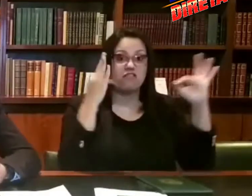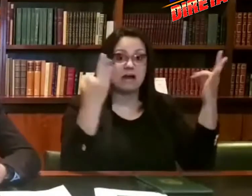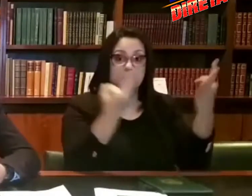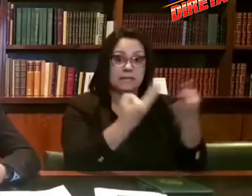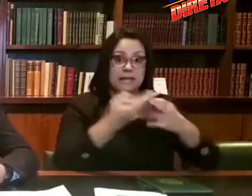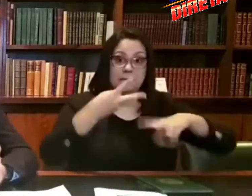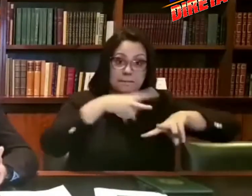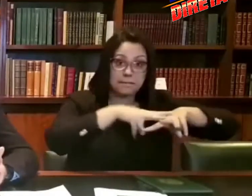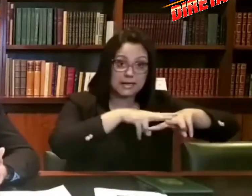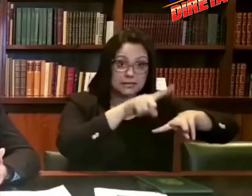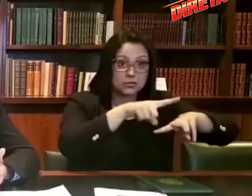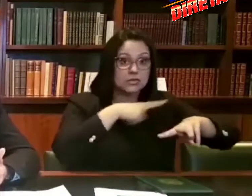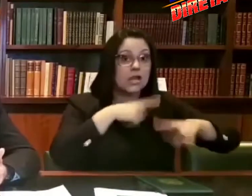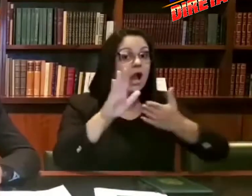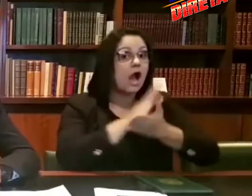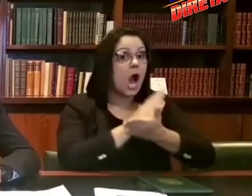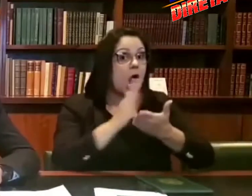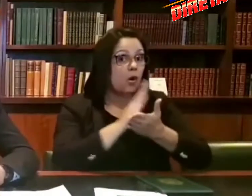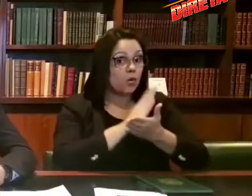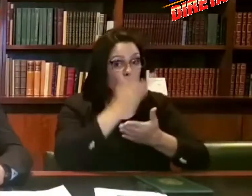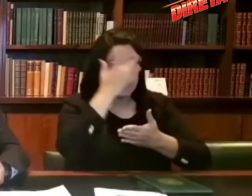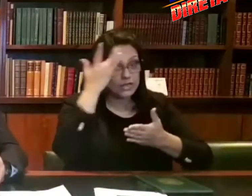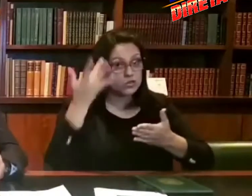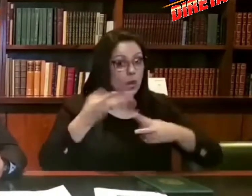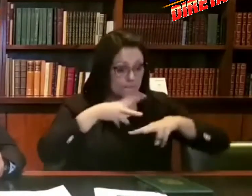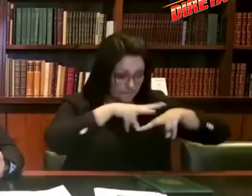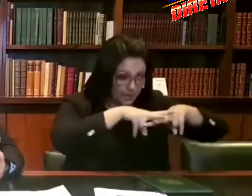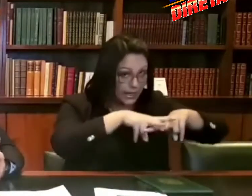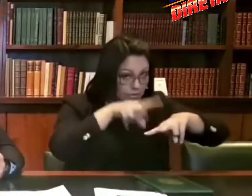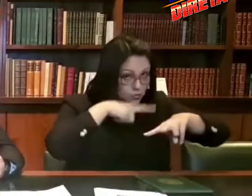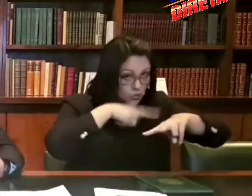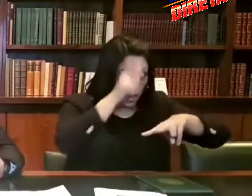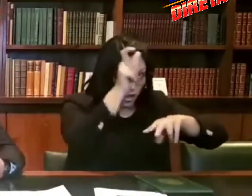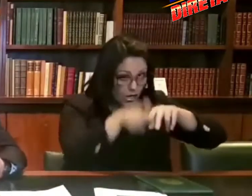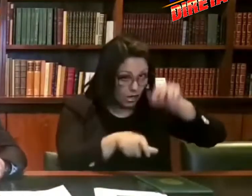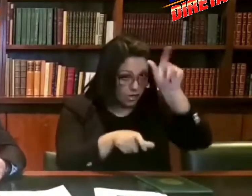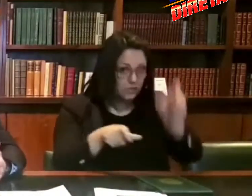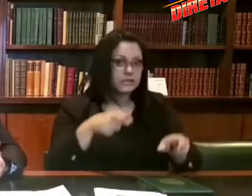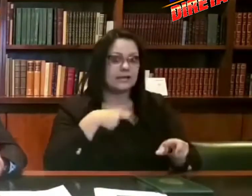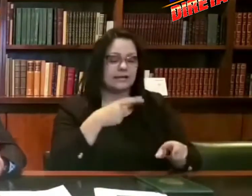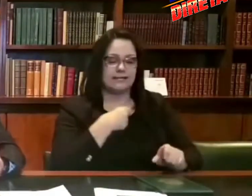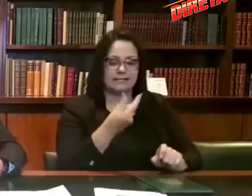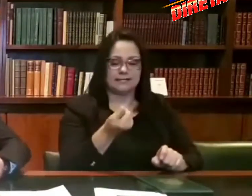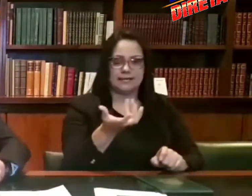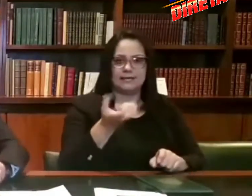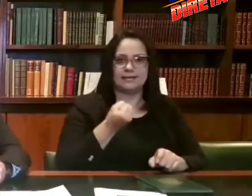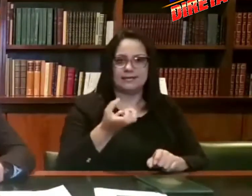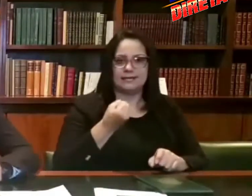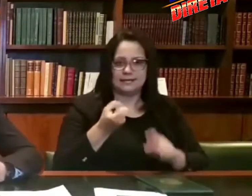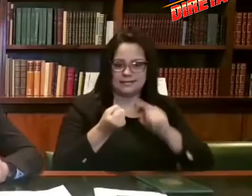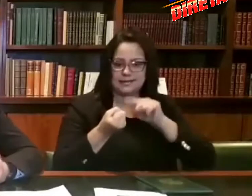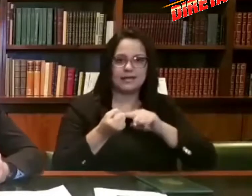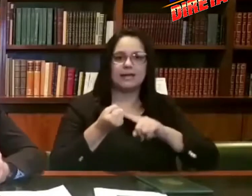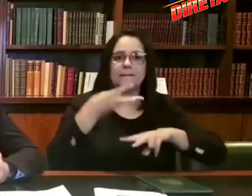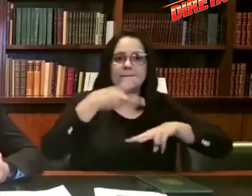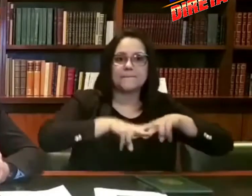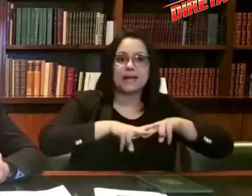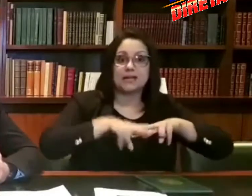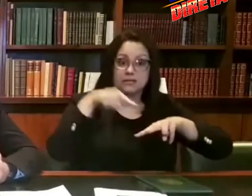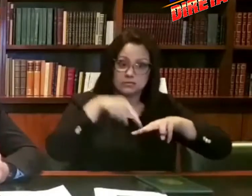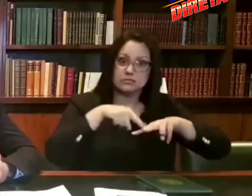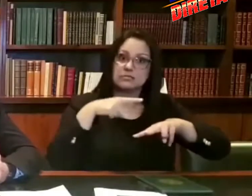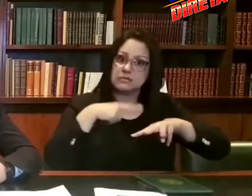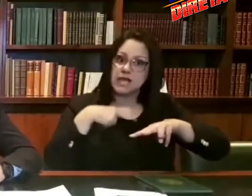presos. Só que tem muito presidiário que recebe o seguro reclusão, ou melhor, o auxílio reclusão. Então foi plotado